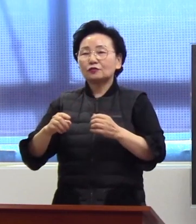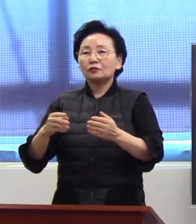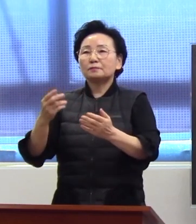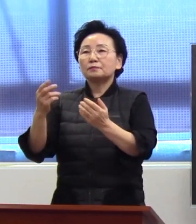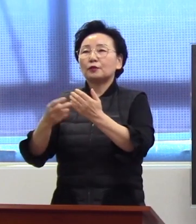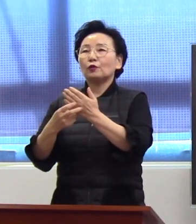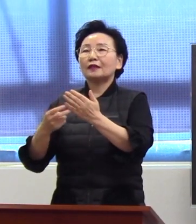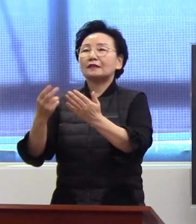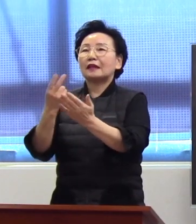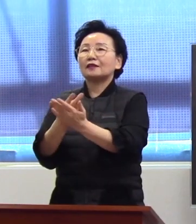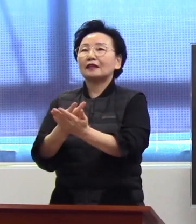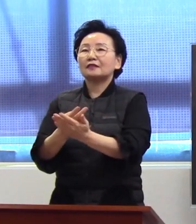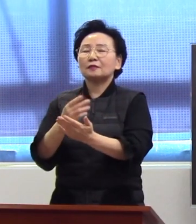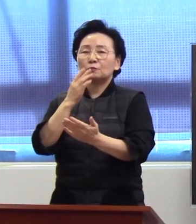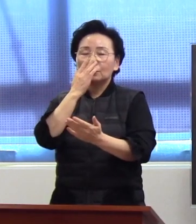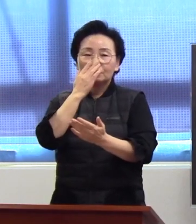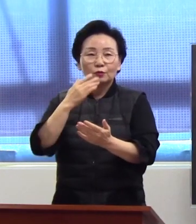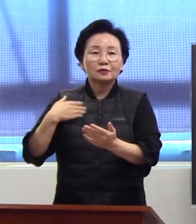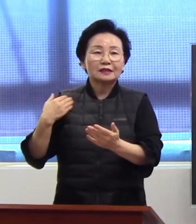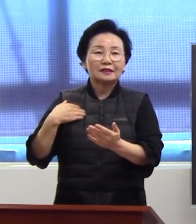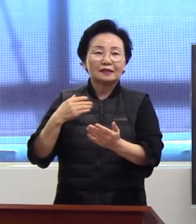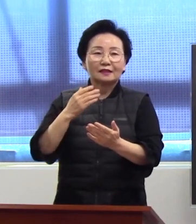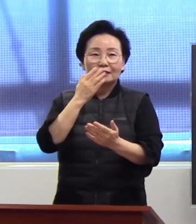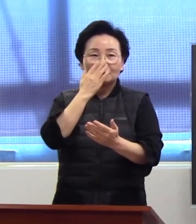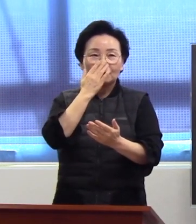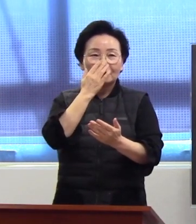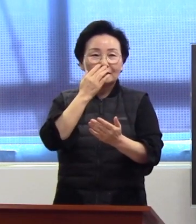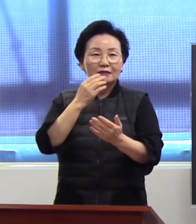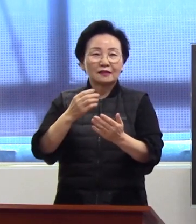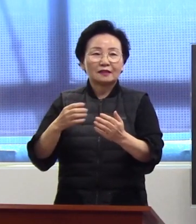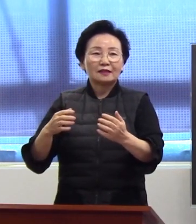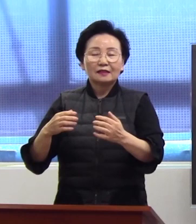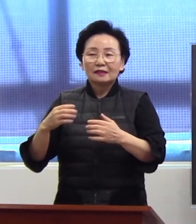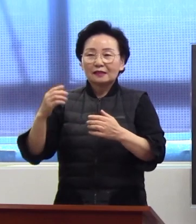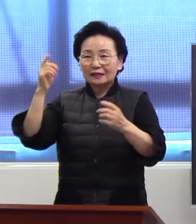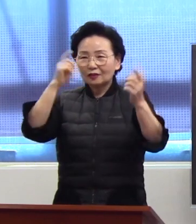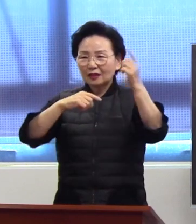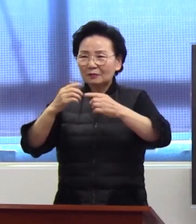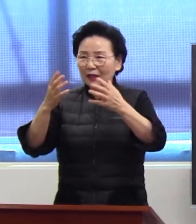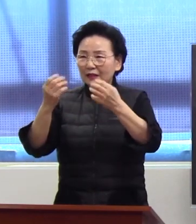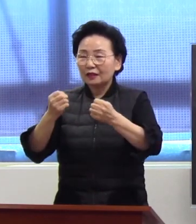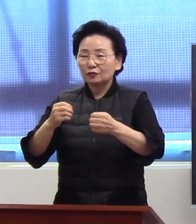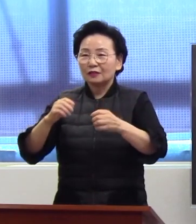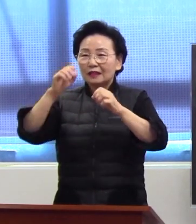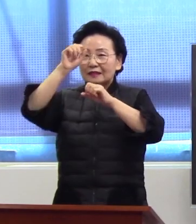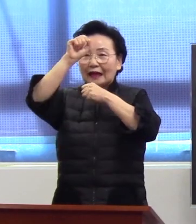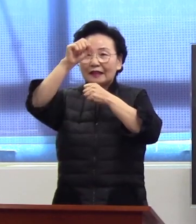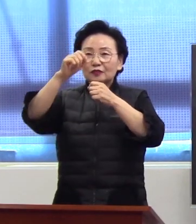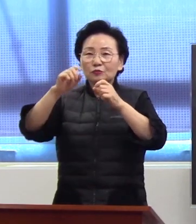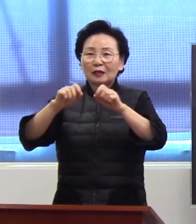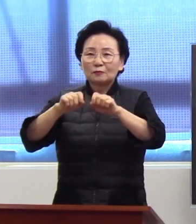그래가지고 병원에 데려가는지 모르지 이제 상처가 많아가지고 다리